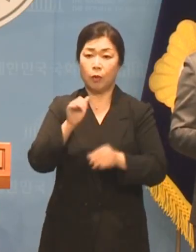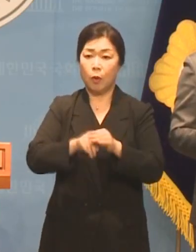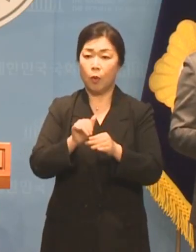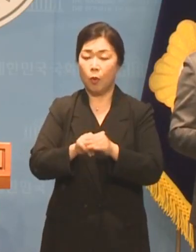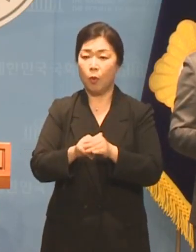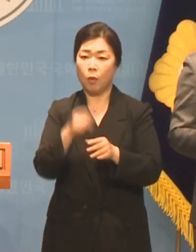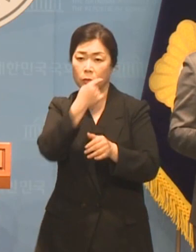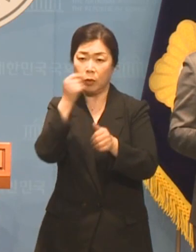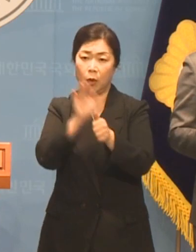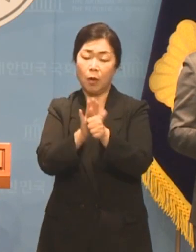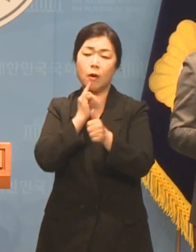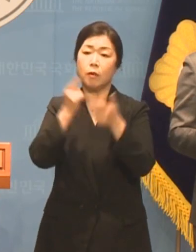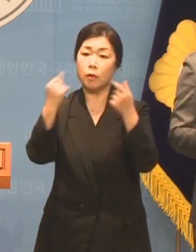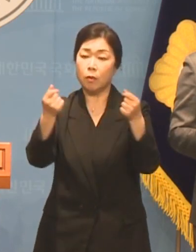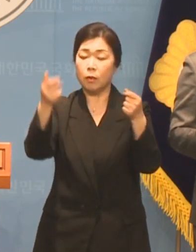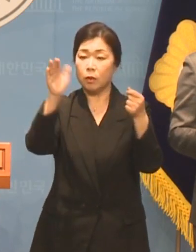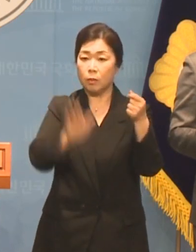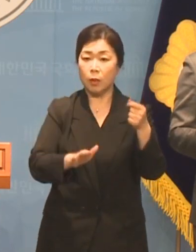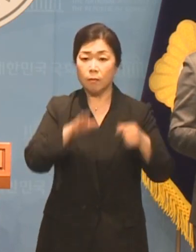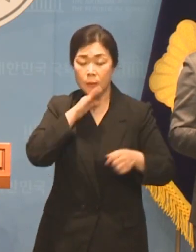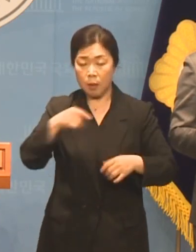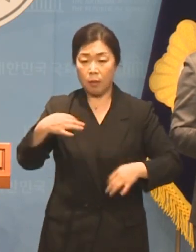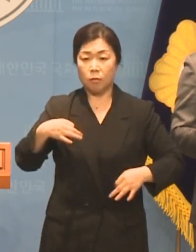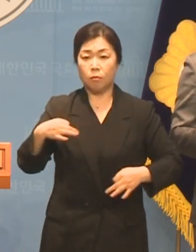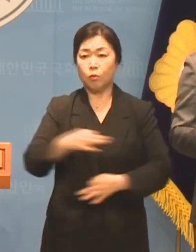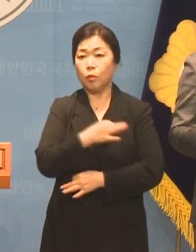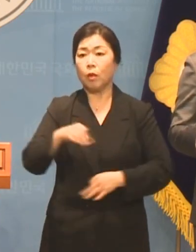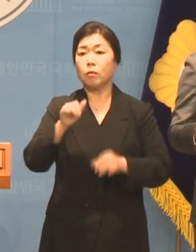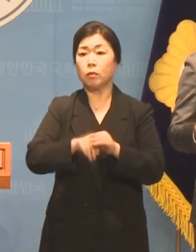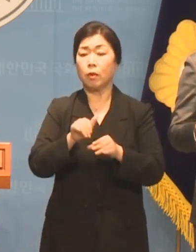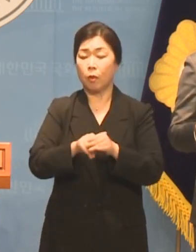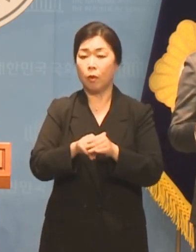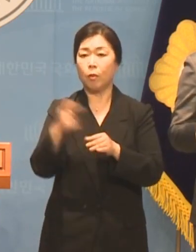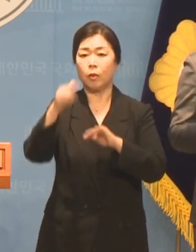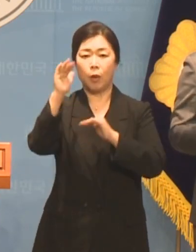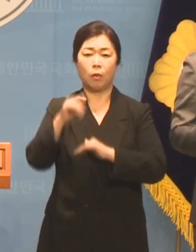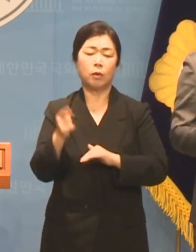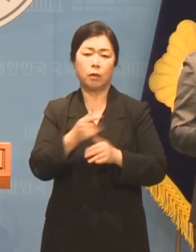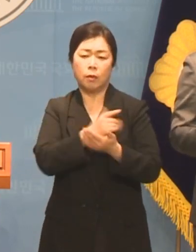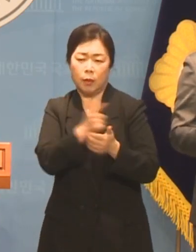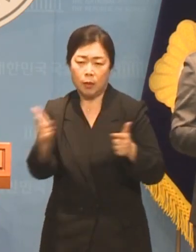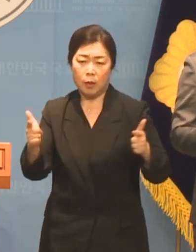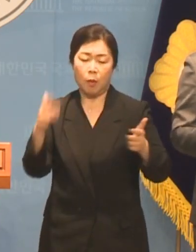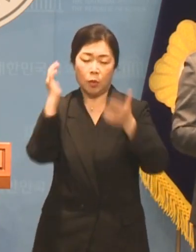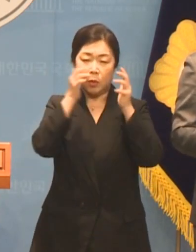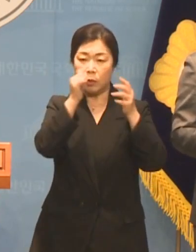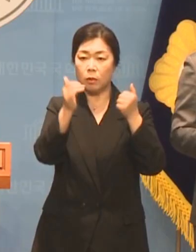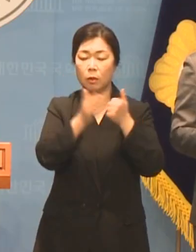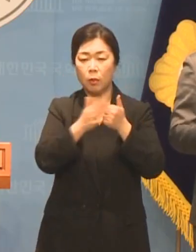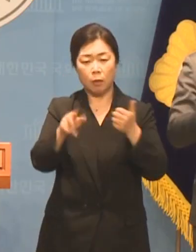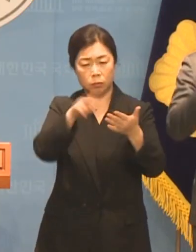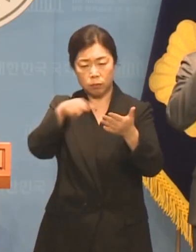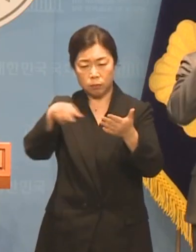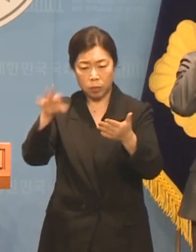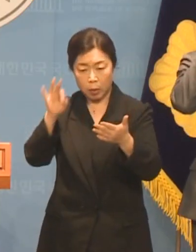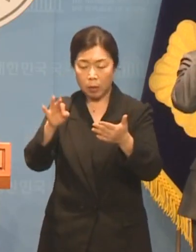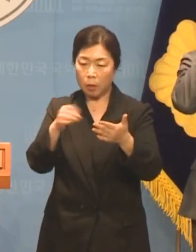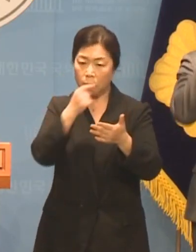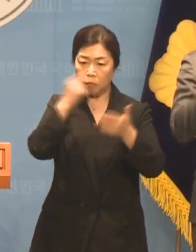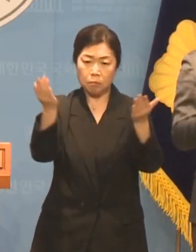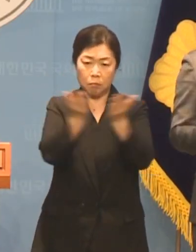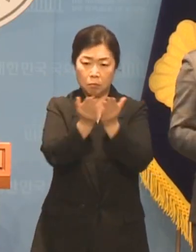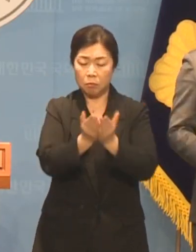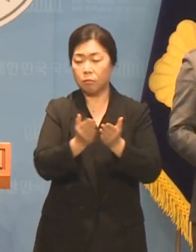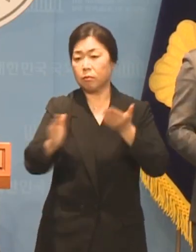뒷받침하려는 시도로 보입니다. 그러나 부정선거론 주장은 그 내용이 지나치게 다양하고 복잡하여 스스로도 일관된 근거를 제시하지